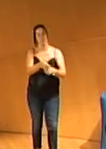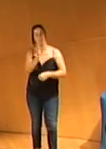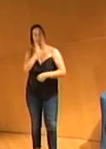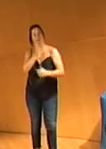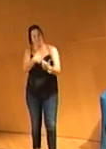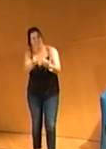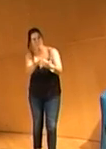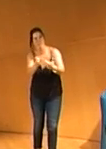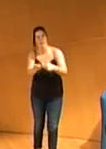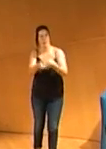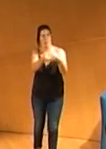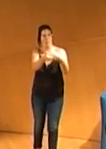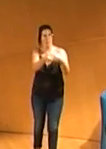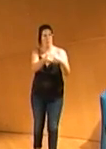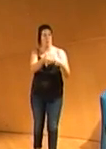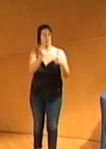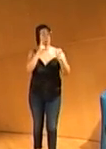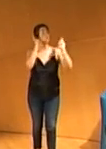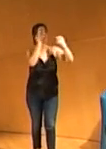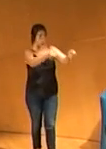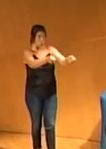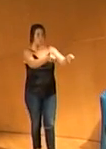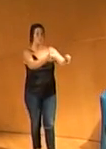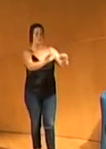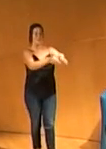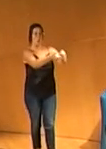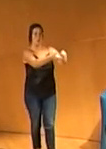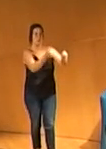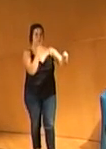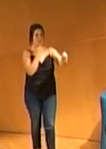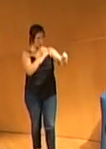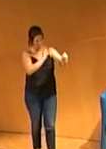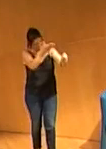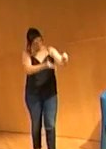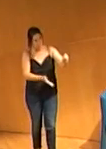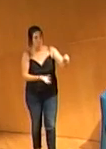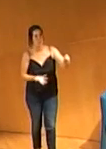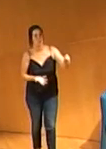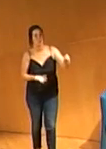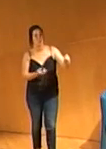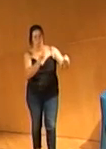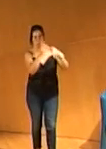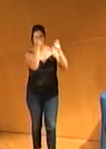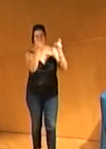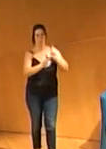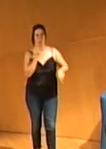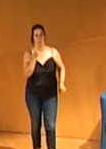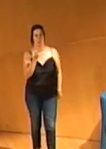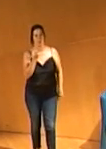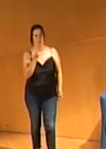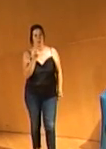Mais le aidant tout seul, ça va pas. Mais donc, les enfants, quand ils s'occupaient de